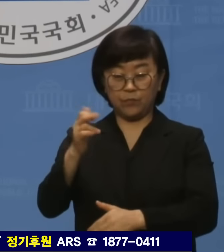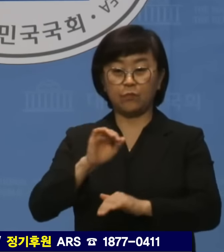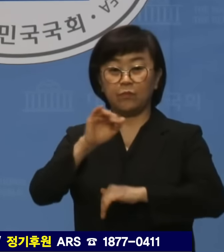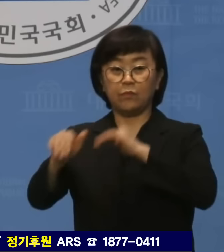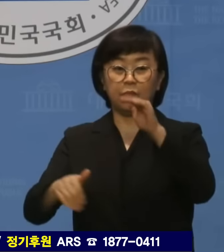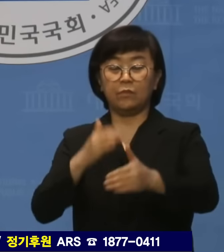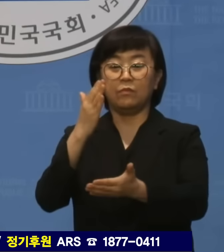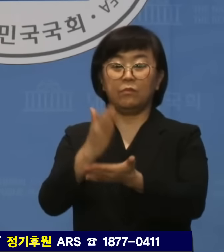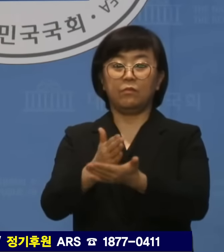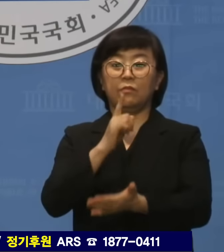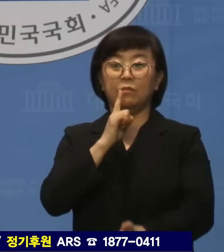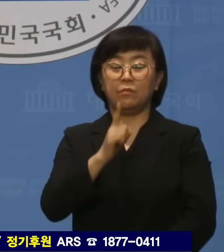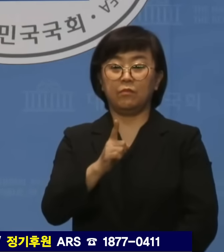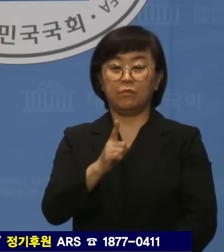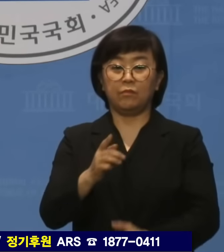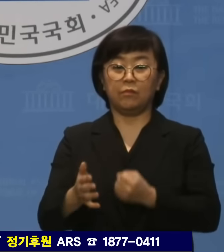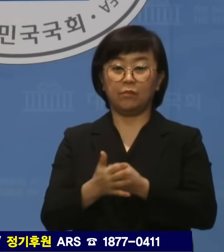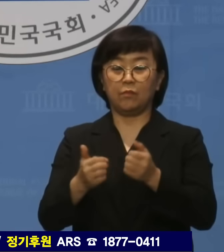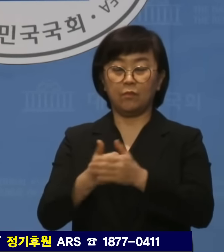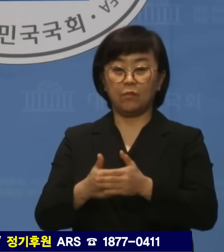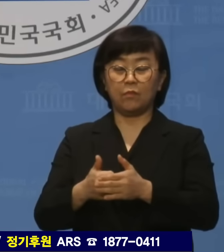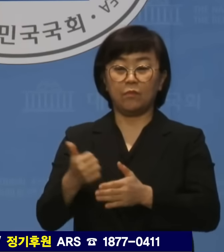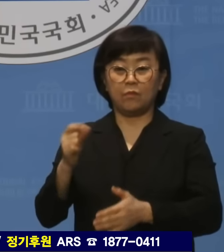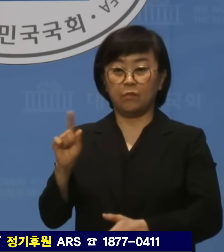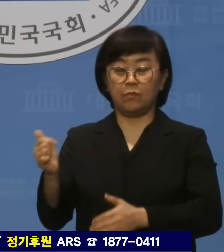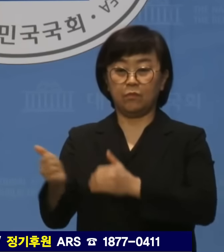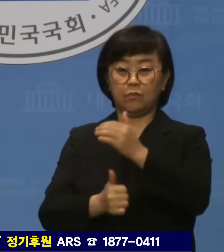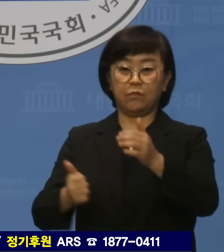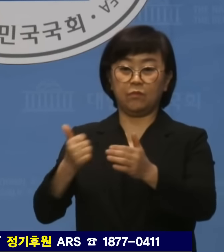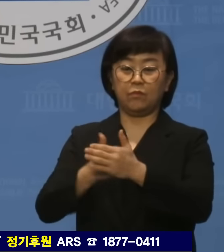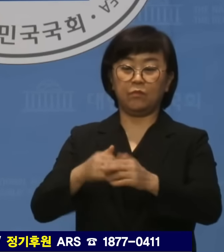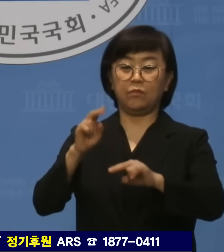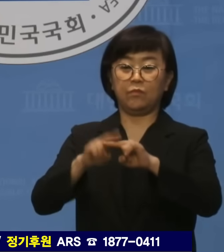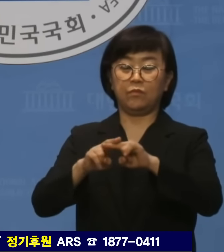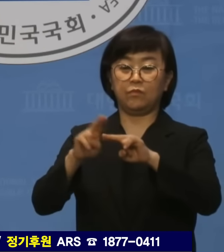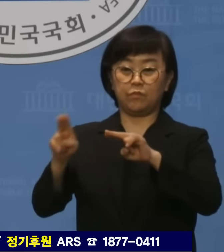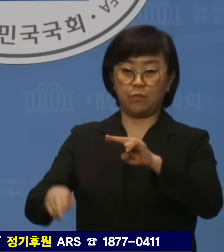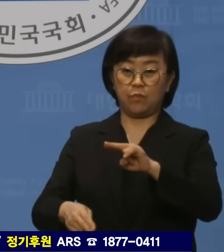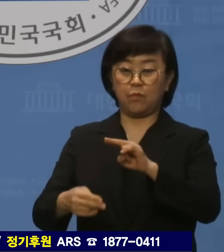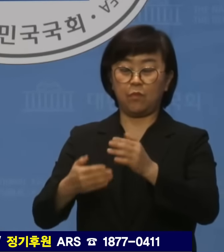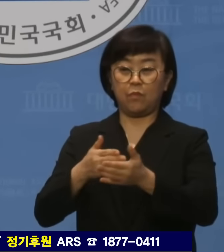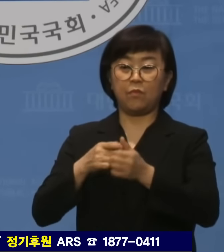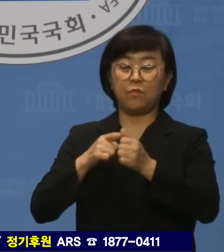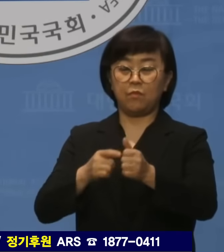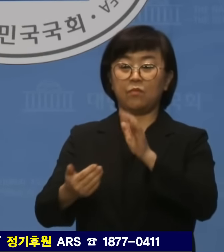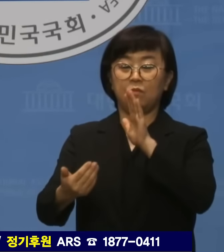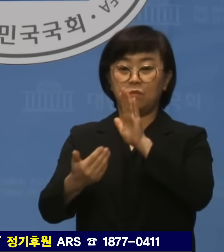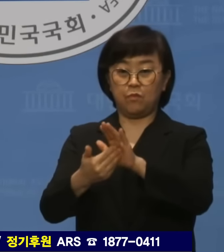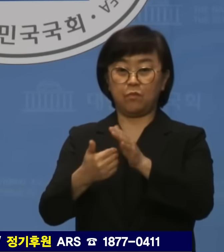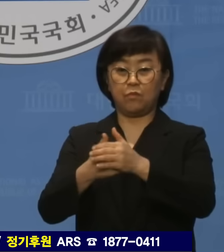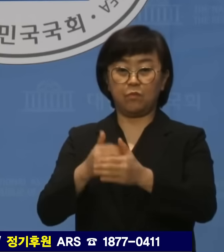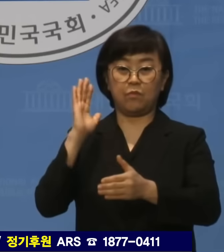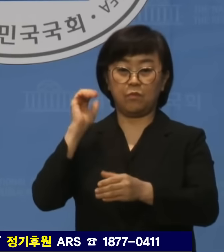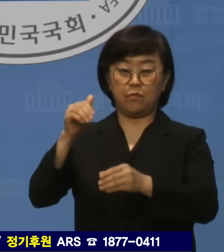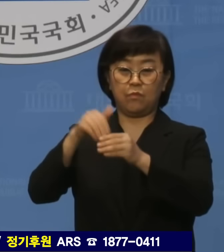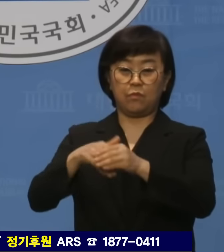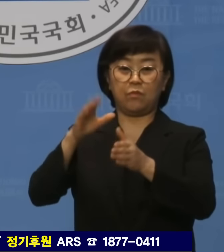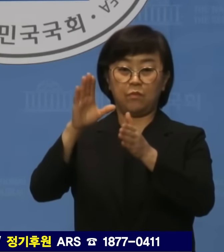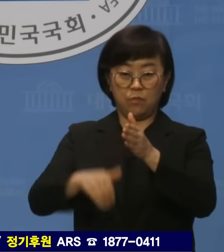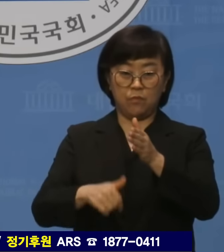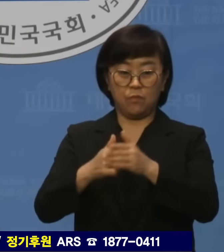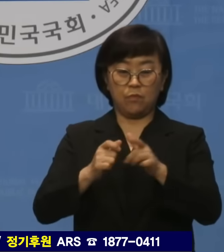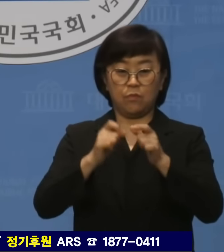일이 아니다라고 해명했지만 한원장은 사퇴 요구를 거절했다면 제 임기는 총선 이후까지 이어지는